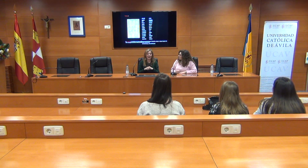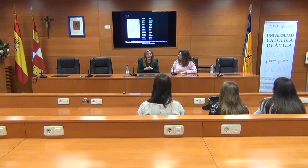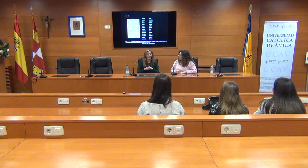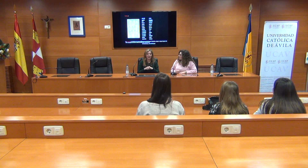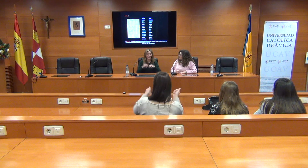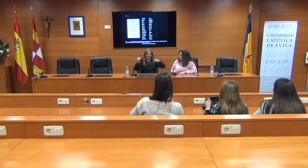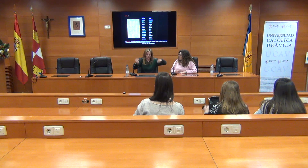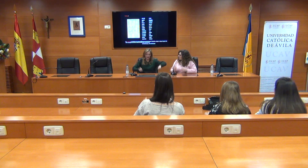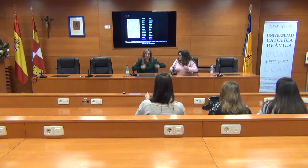esquiar